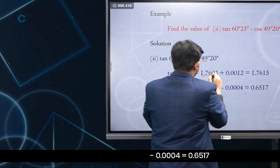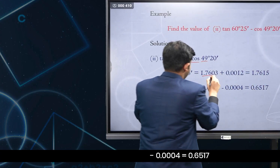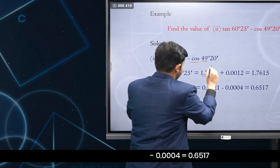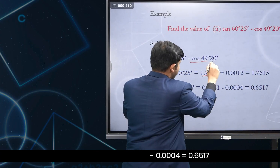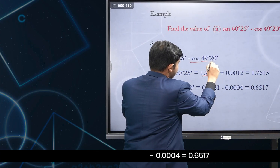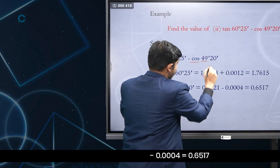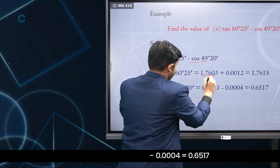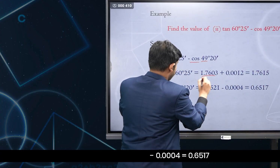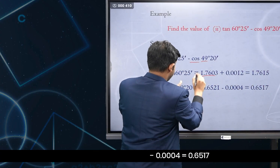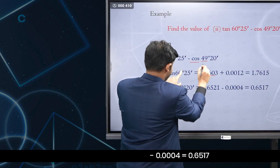minus